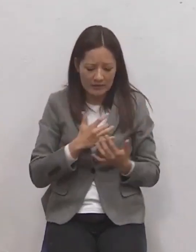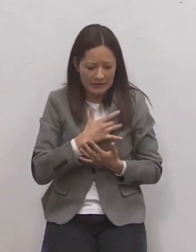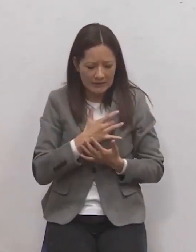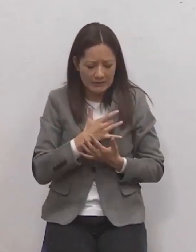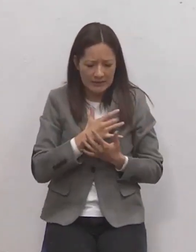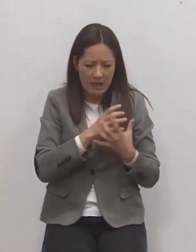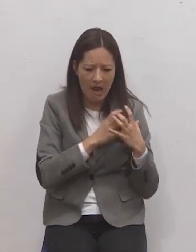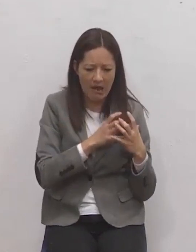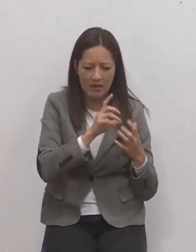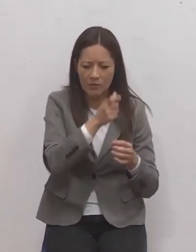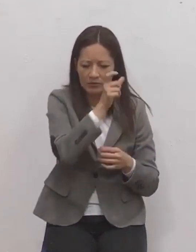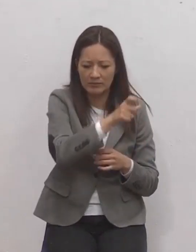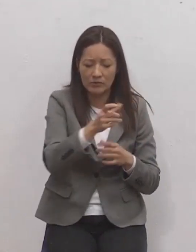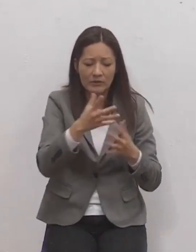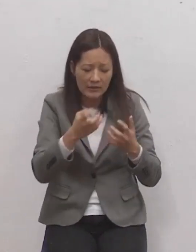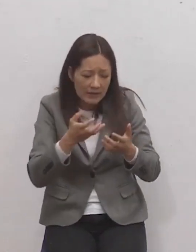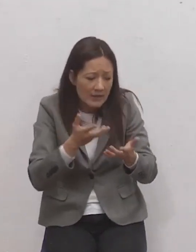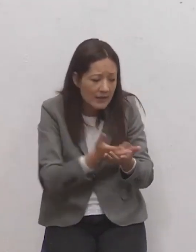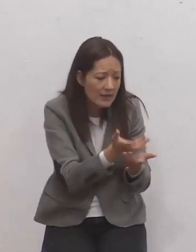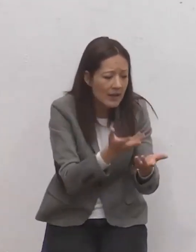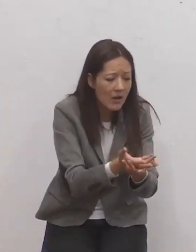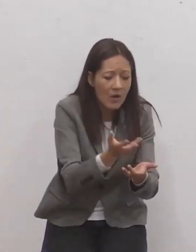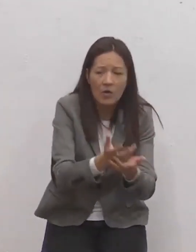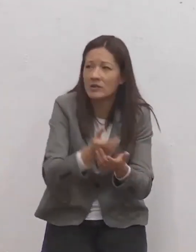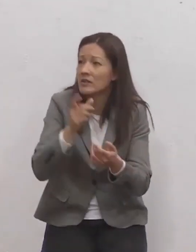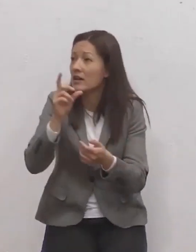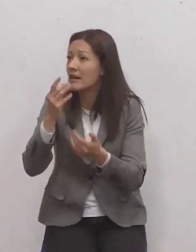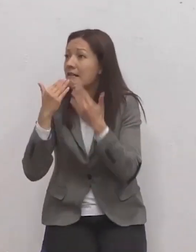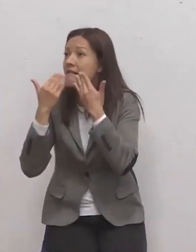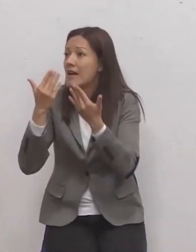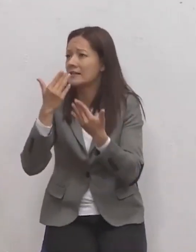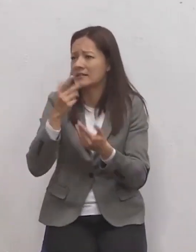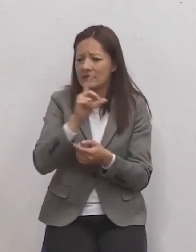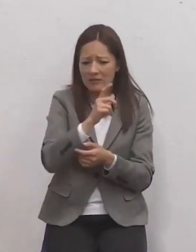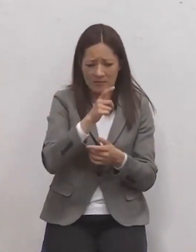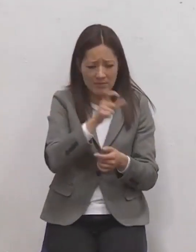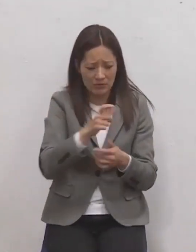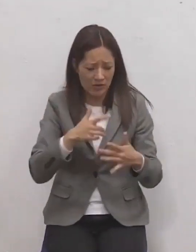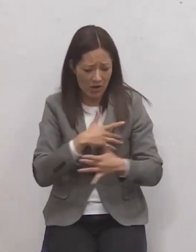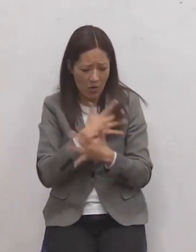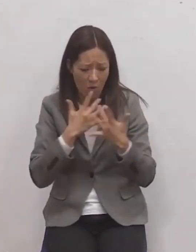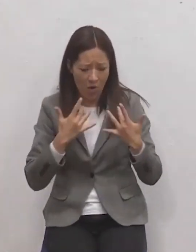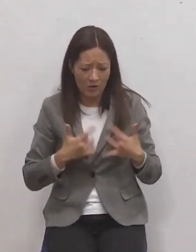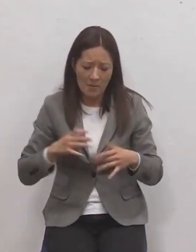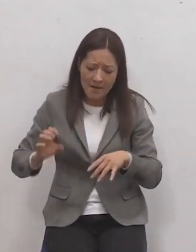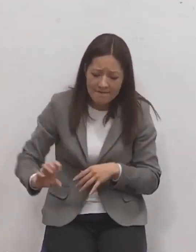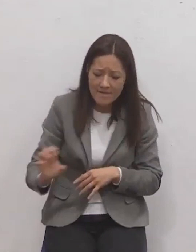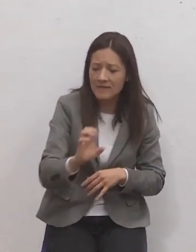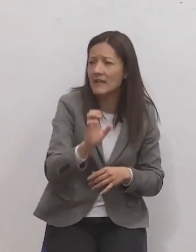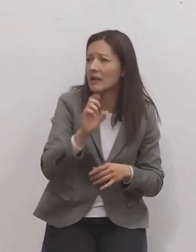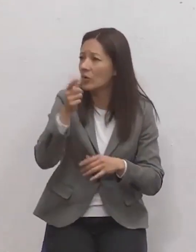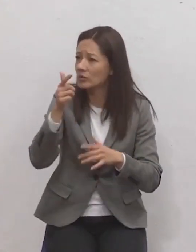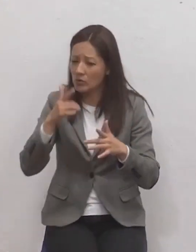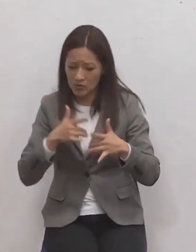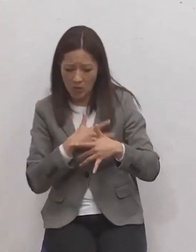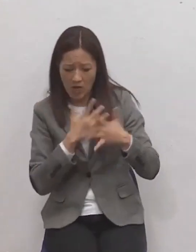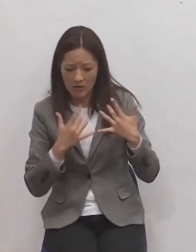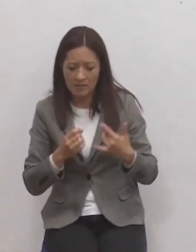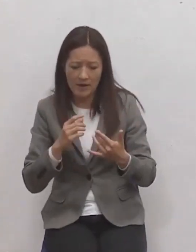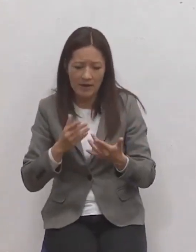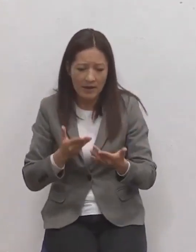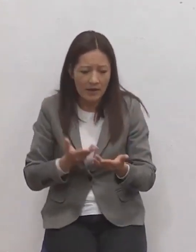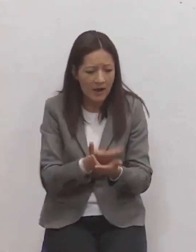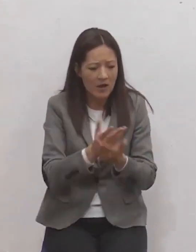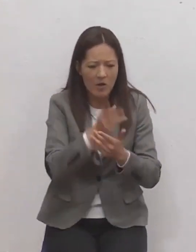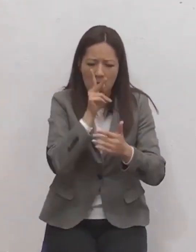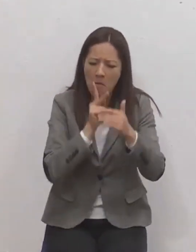para enseñar. Gracias por los que tienen el corazón para abrir nuevas obras. Gracias por los que tienen el corazón para exhortar como profetas. Gracias por los